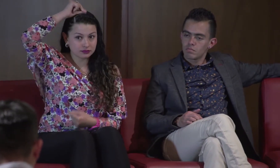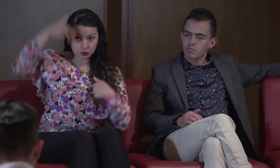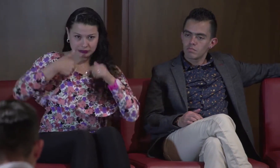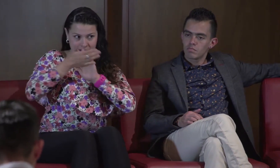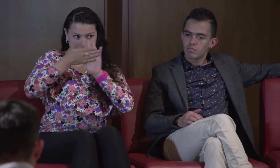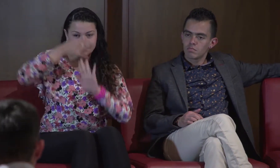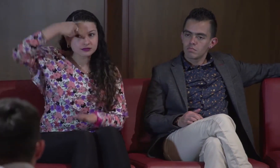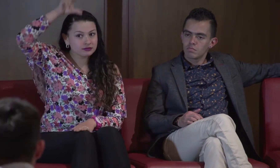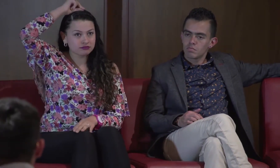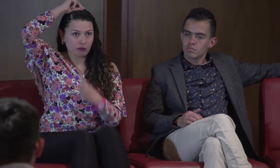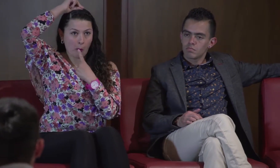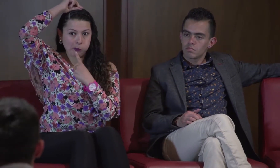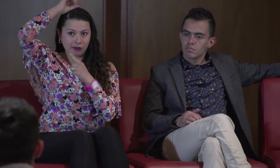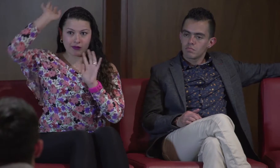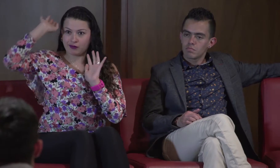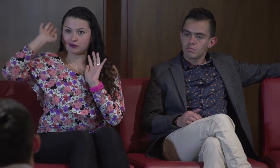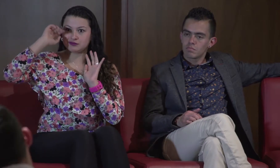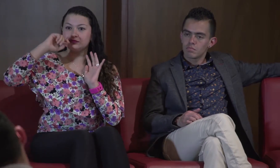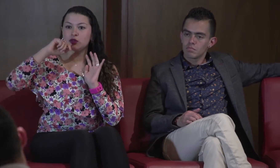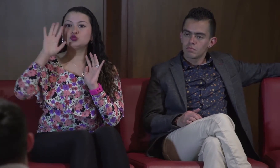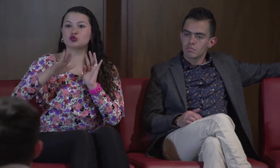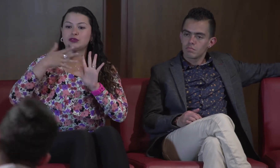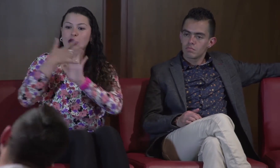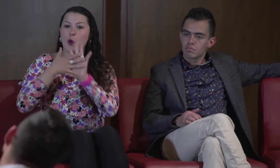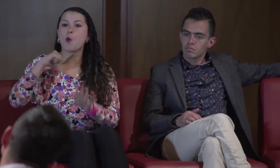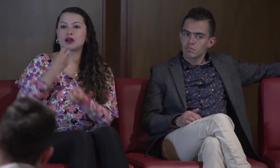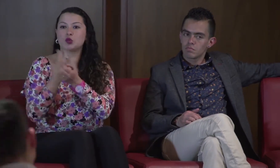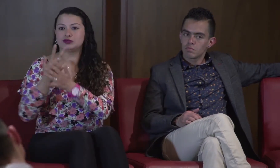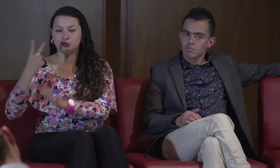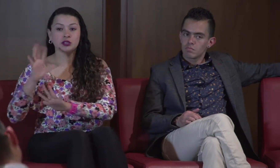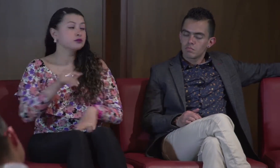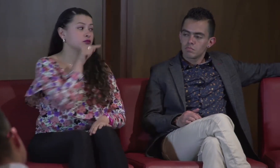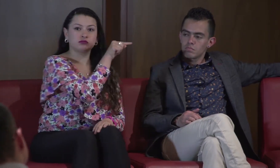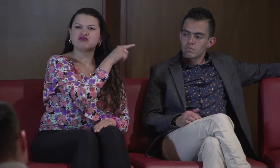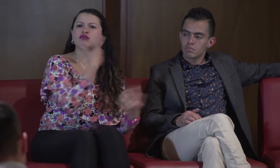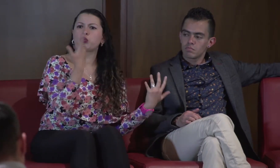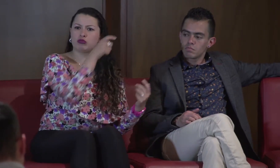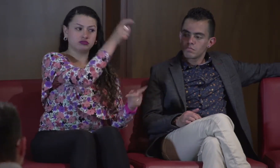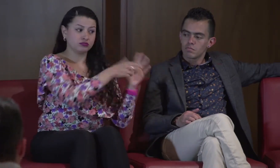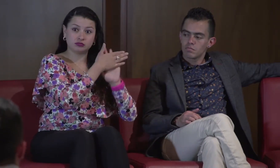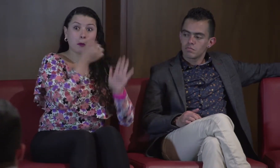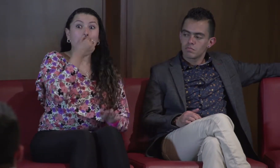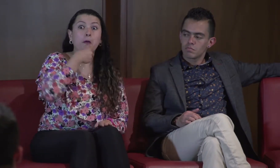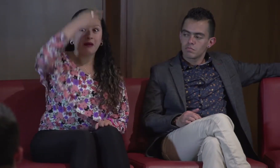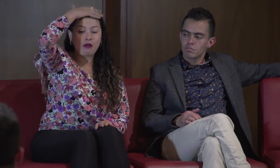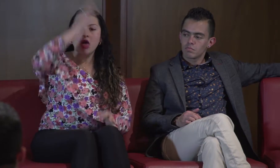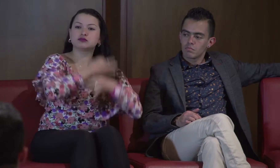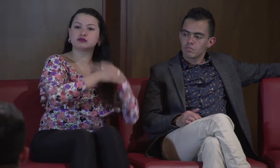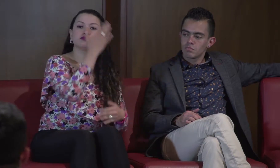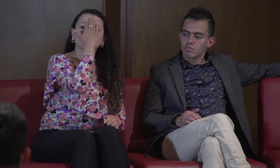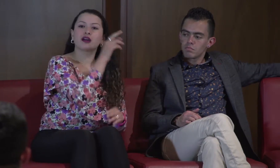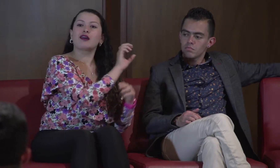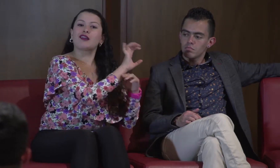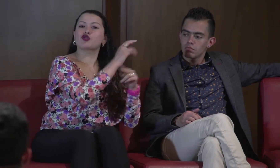Yo utilizo el deletreo para decir mi nombre. Esta es mi seña, Juliana, en mi cabeza, pero entendiendo la estructura del español debo